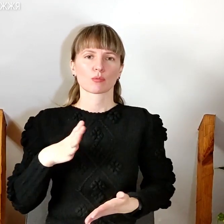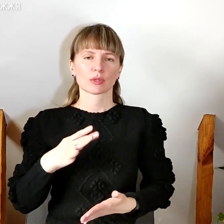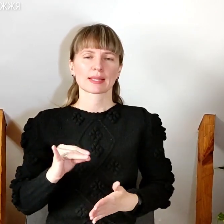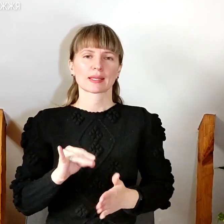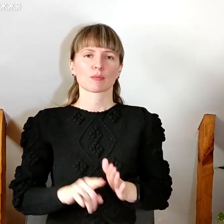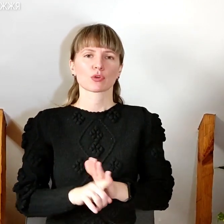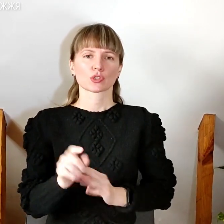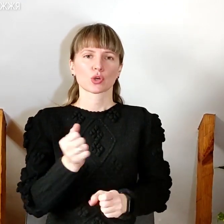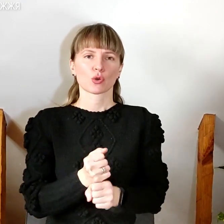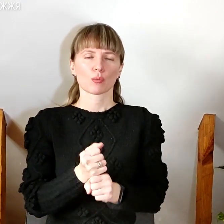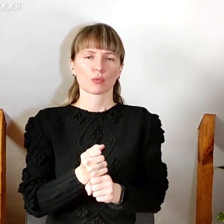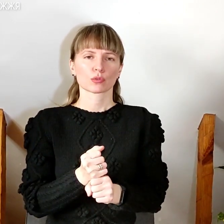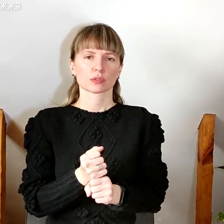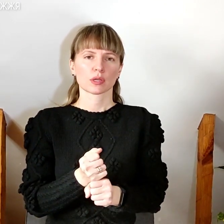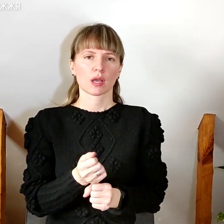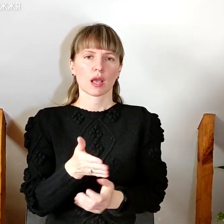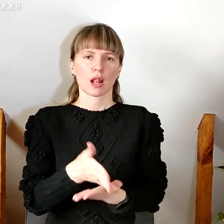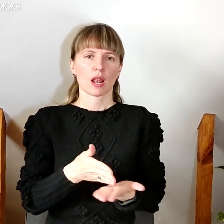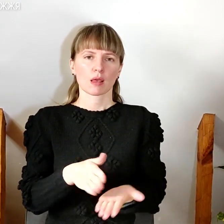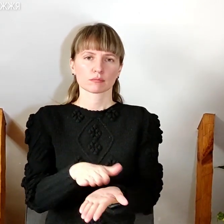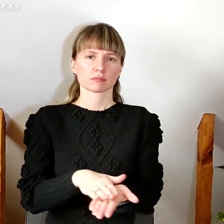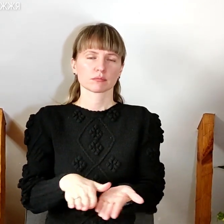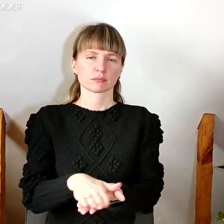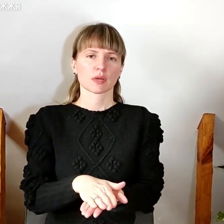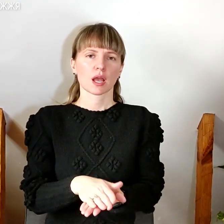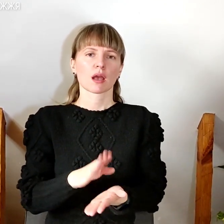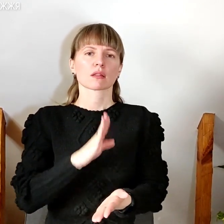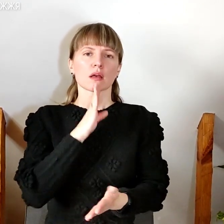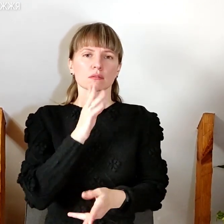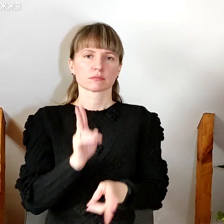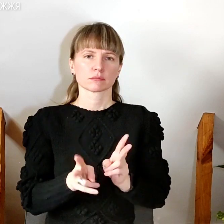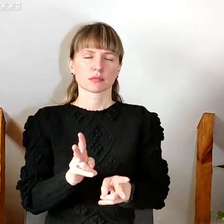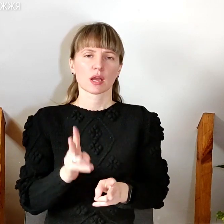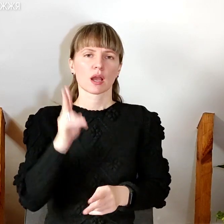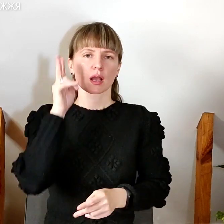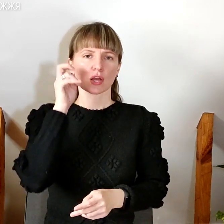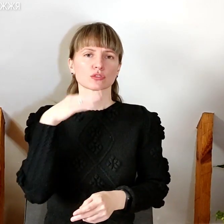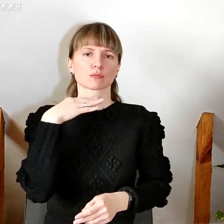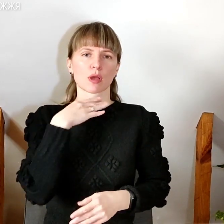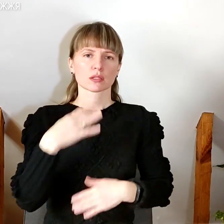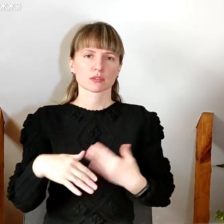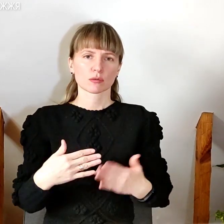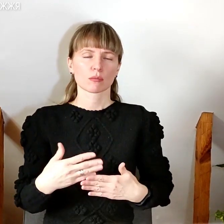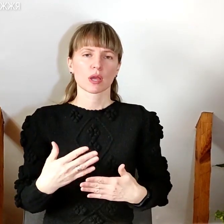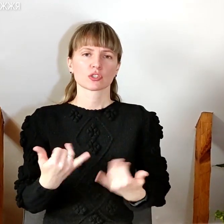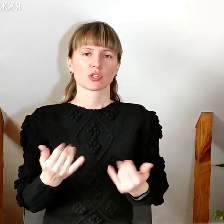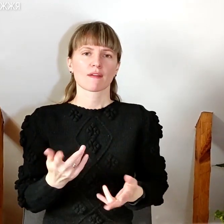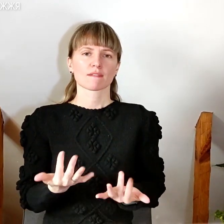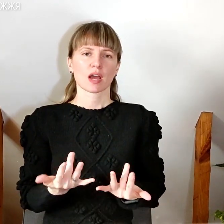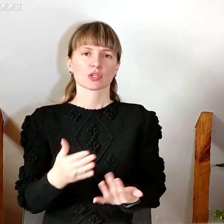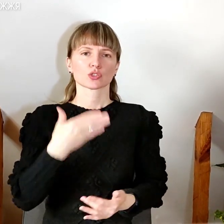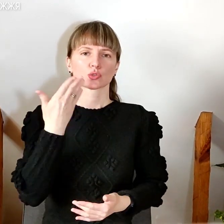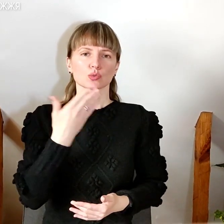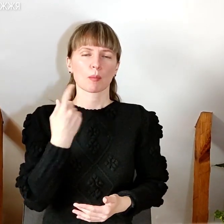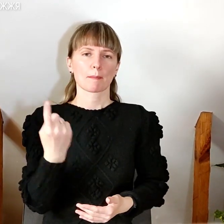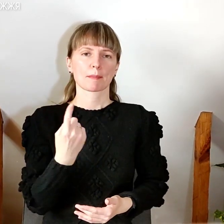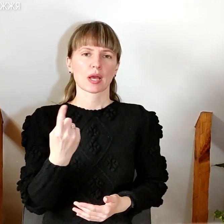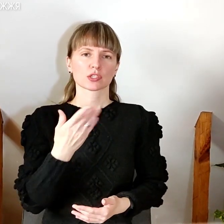почали робити бутерброди. Вже на ранок ми наготували кашу із м'ясом. Тепер ми варимо суп. От перше блюдо ми